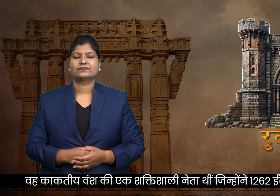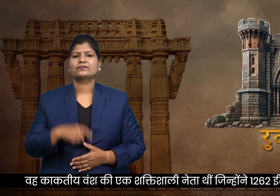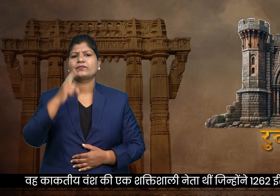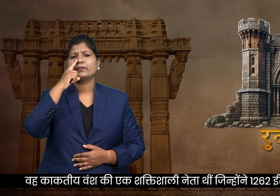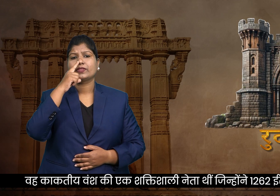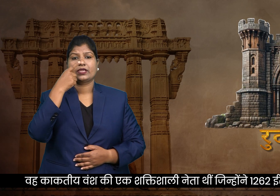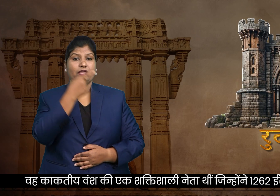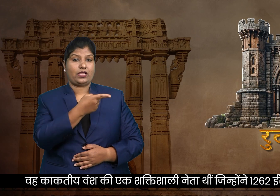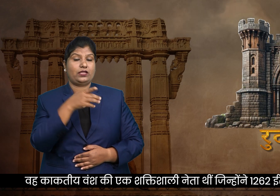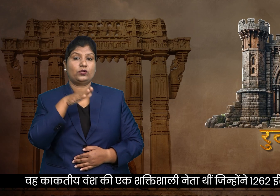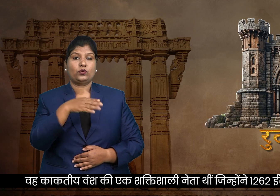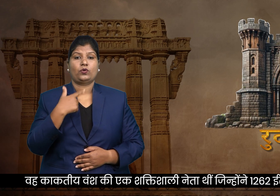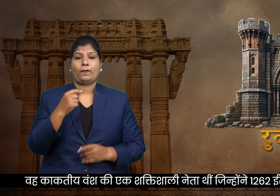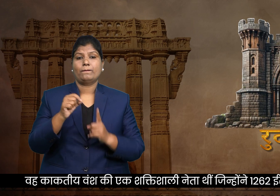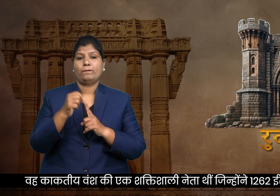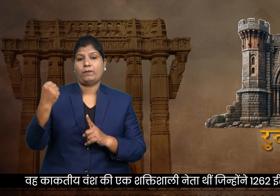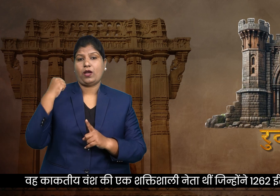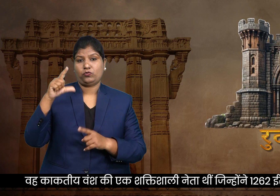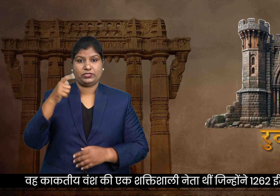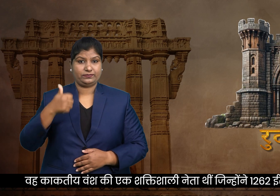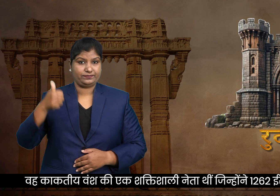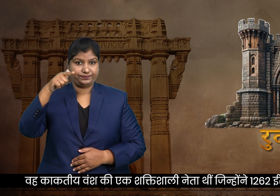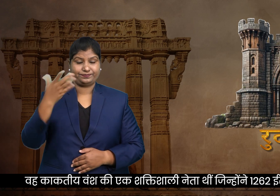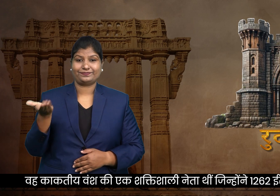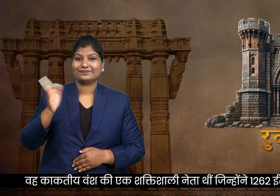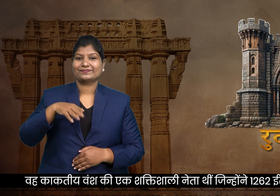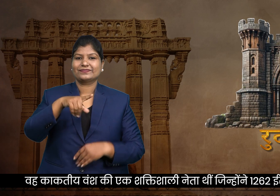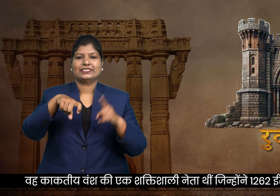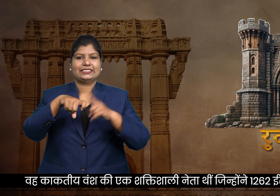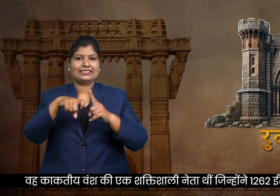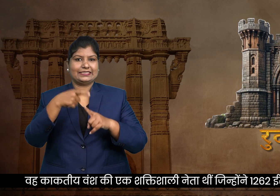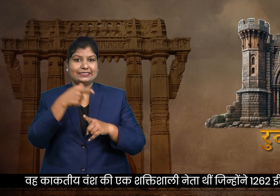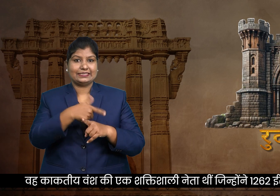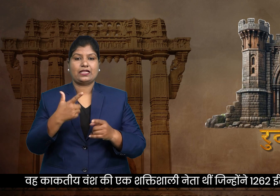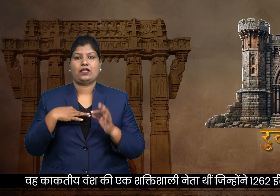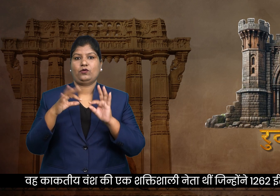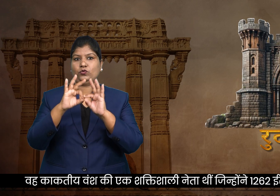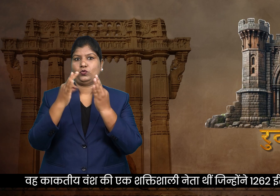वह काकतीय वंश की एक शक्तिशाली नेता थी,